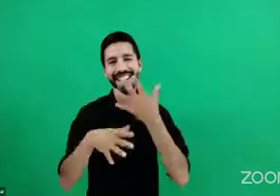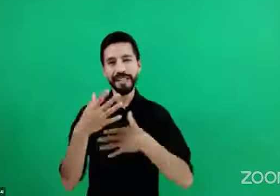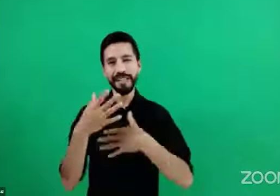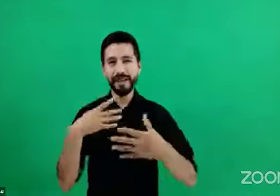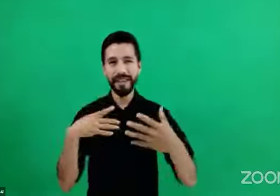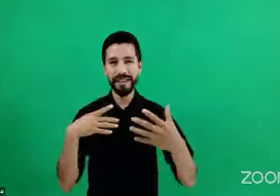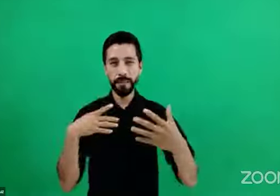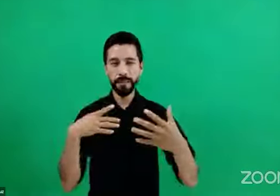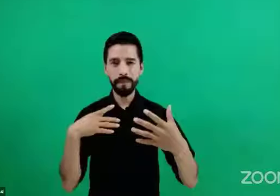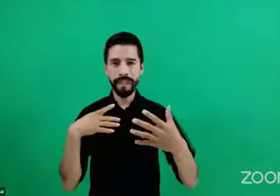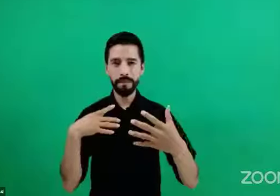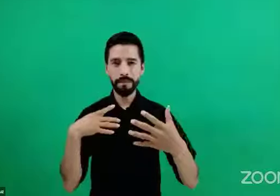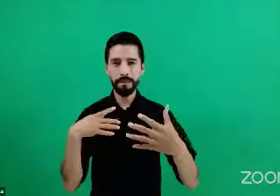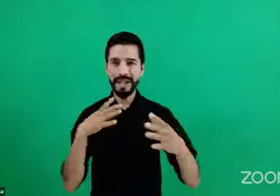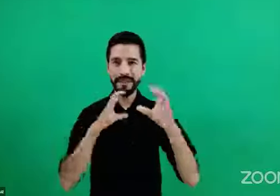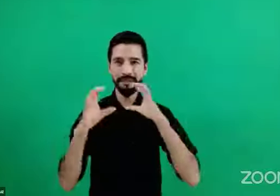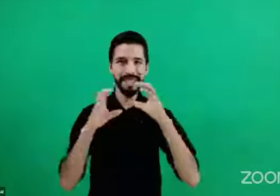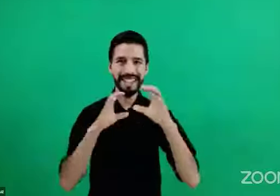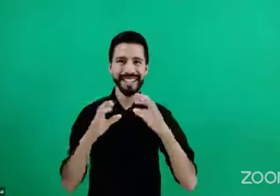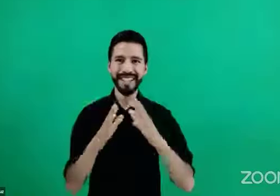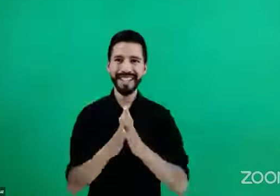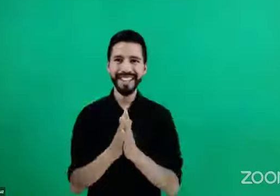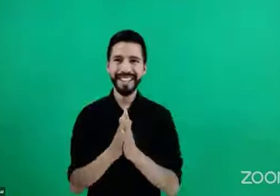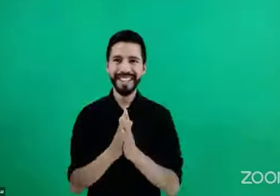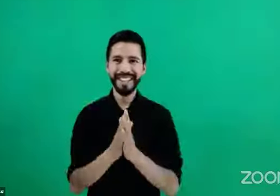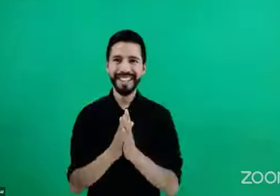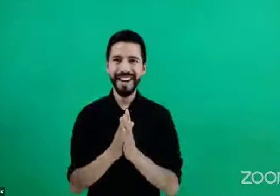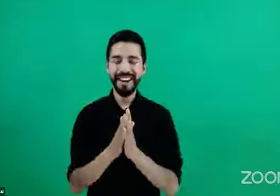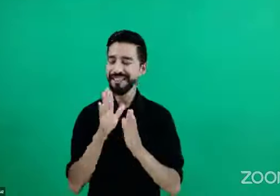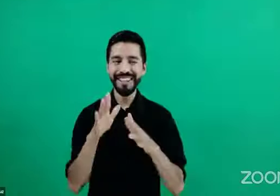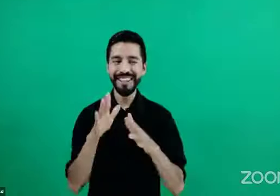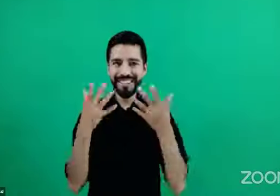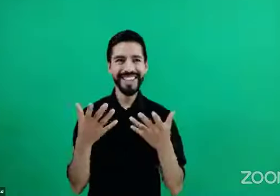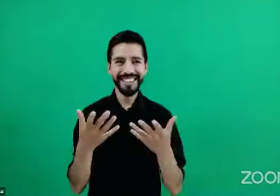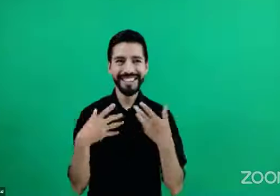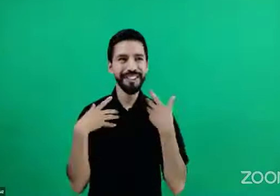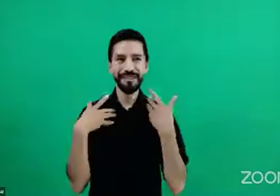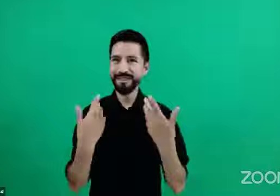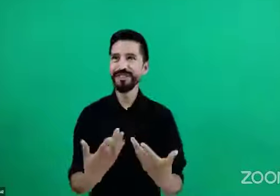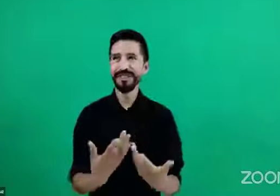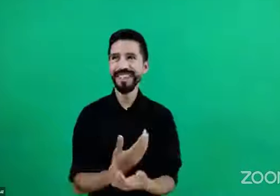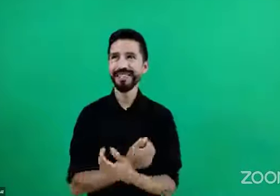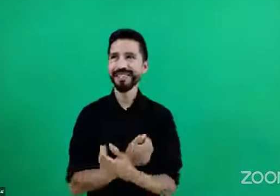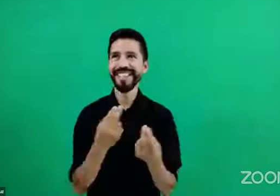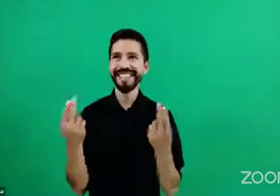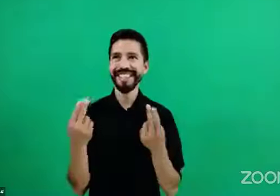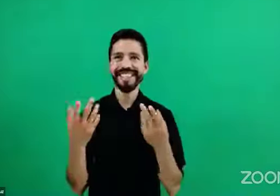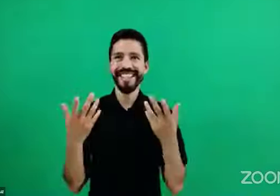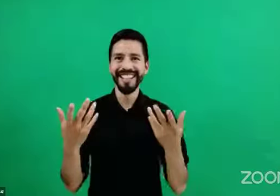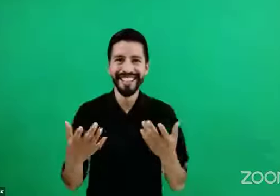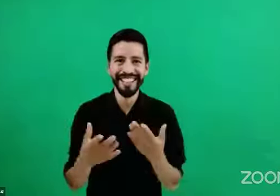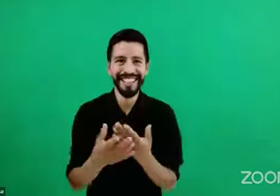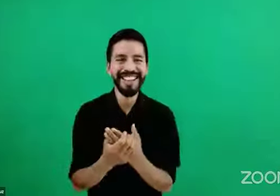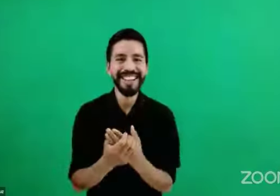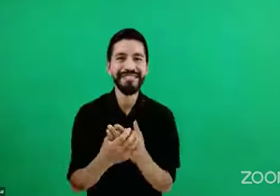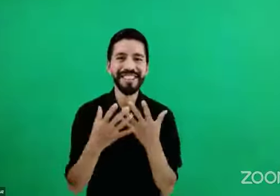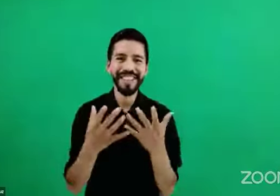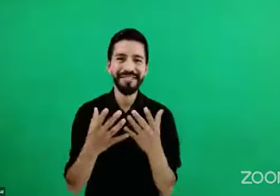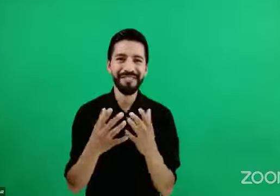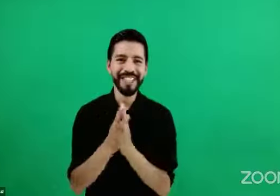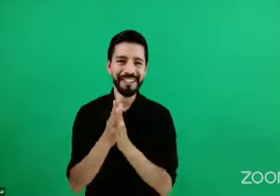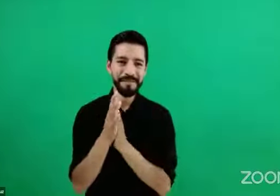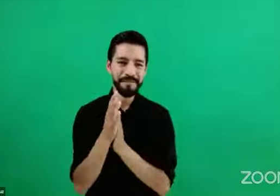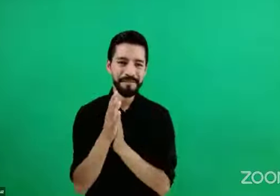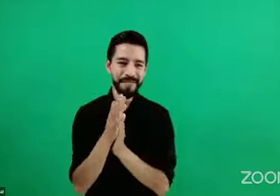necesitan señas para comunicarte. De verdad, incluso creo que no se necesita. ¿Por